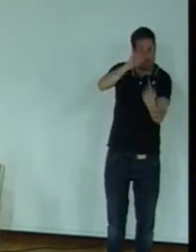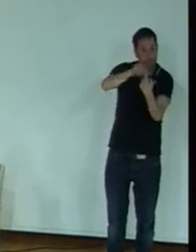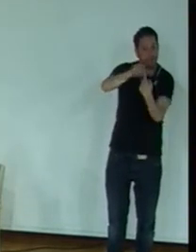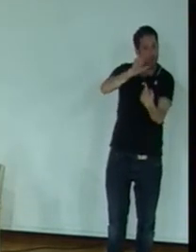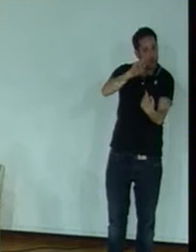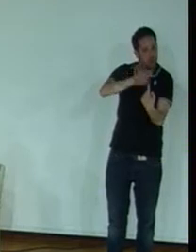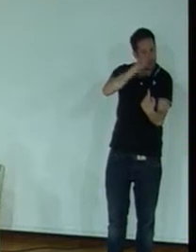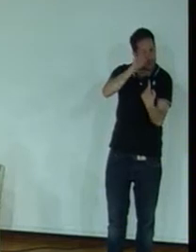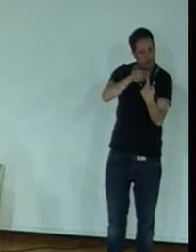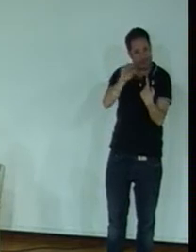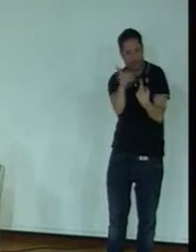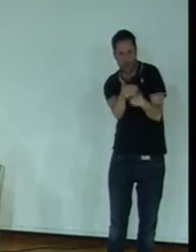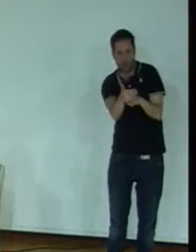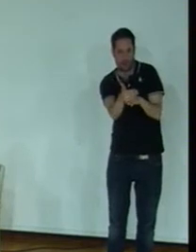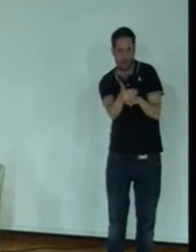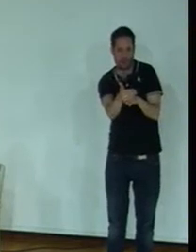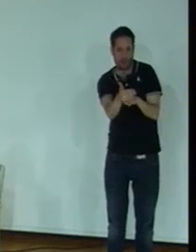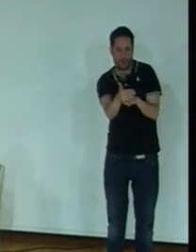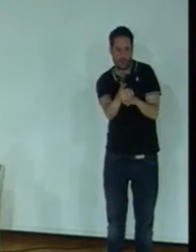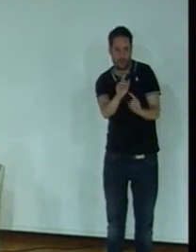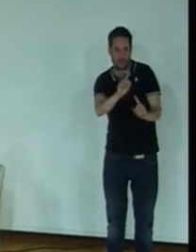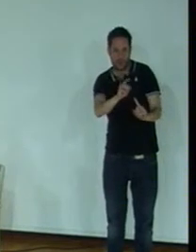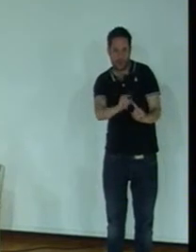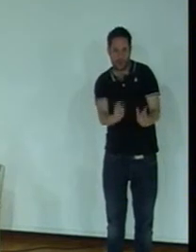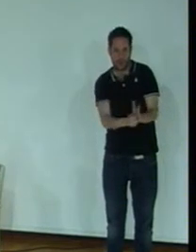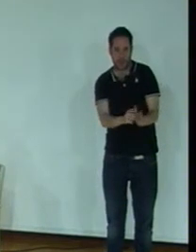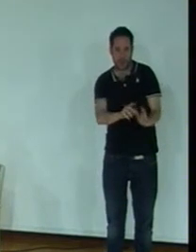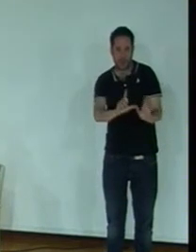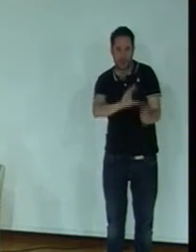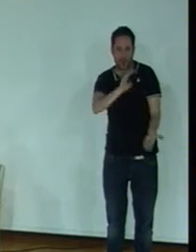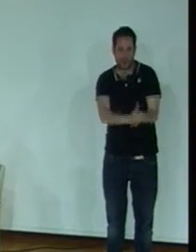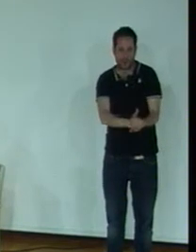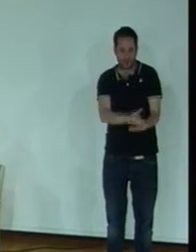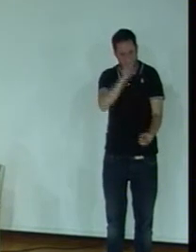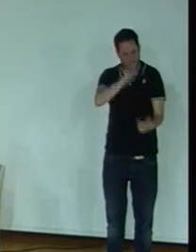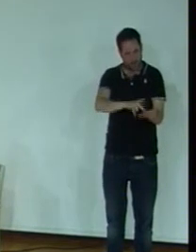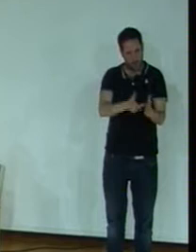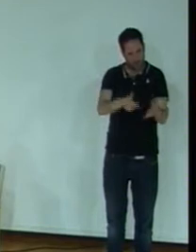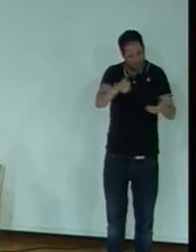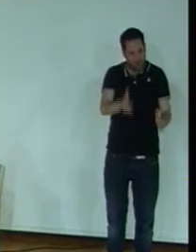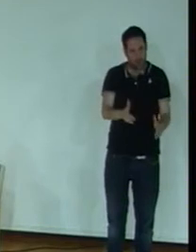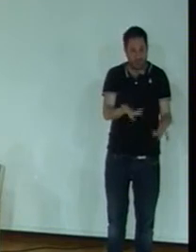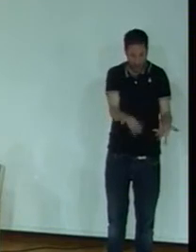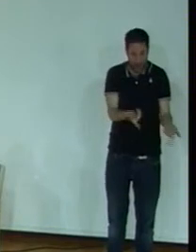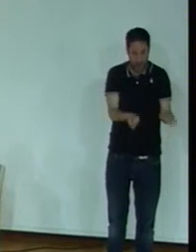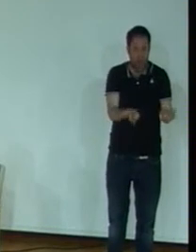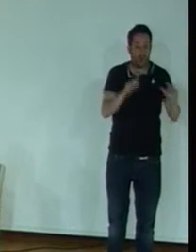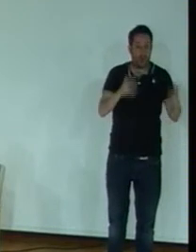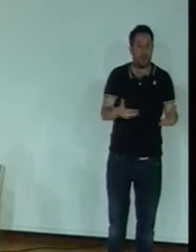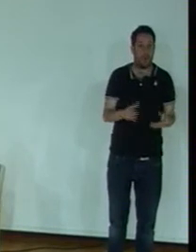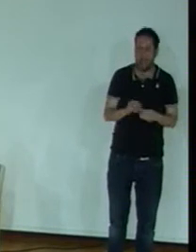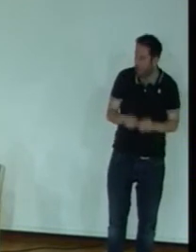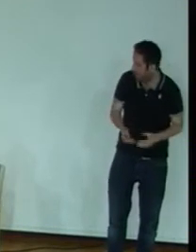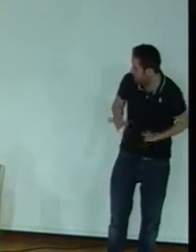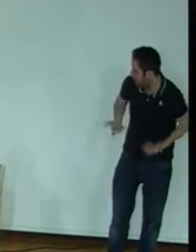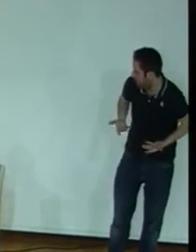va affiner jusqu'à l'arrêté pour normalement avoir là la technologie finale de comment on la gère. Et le souci,